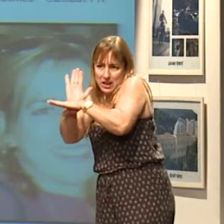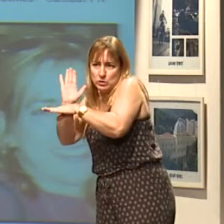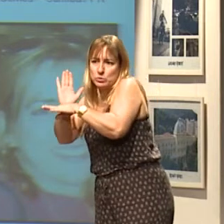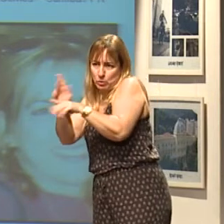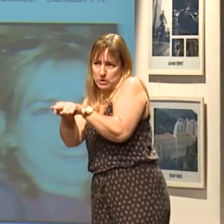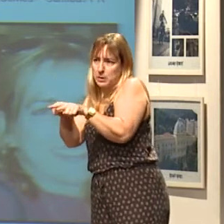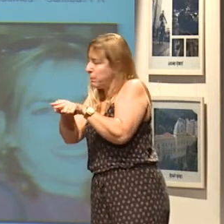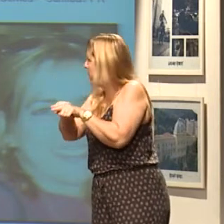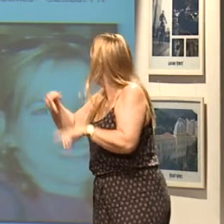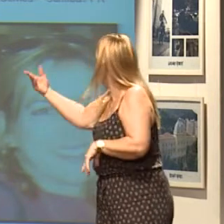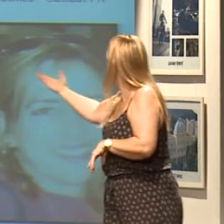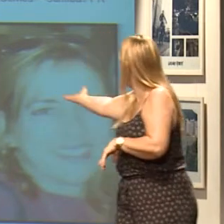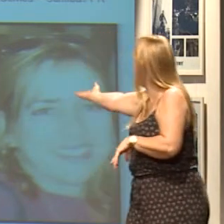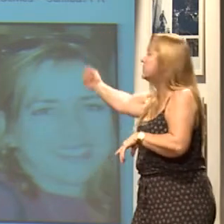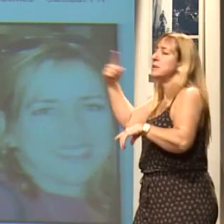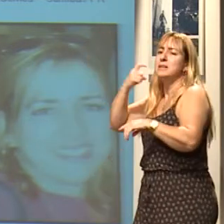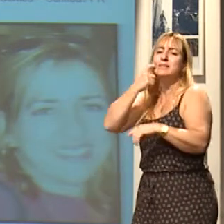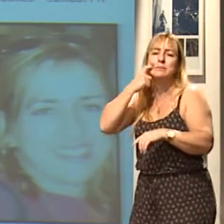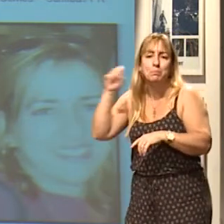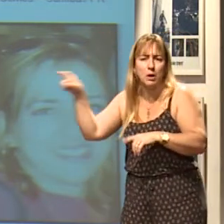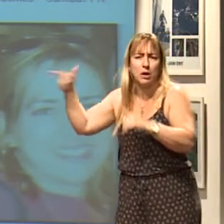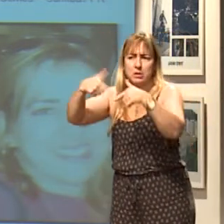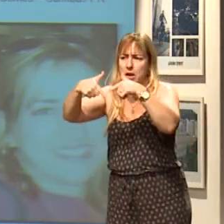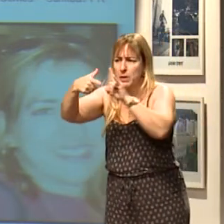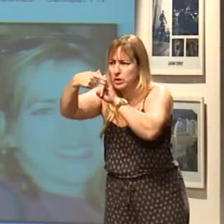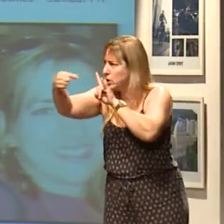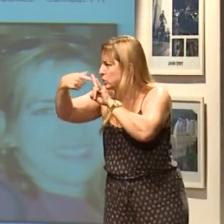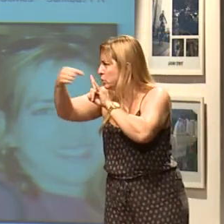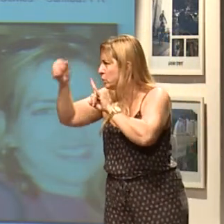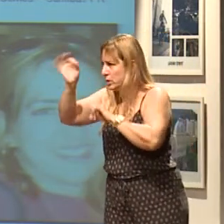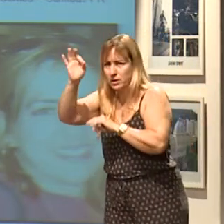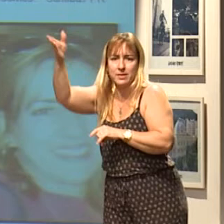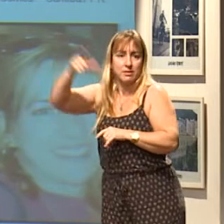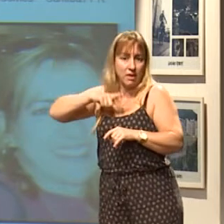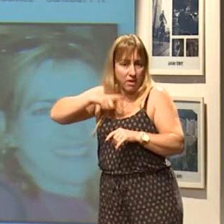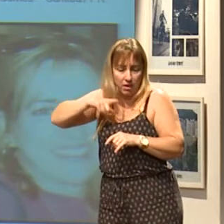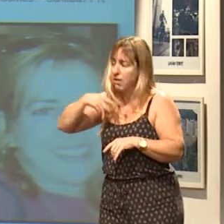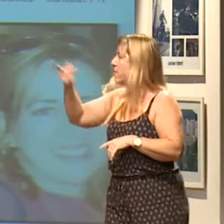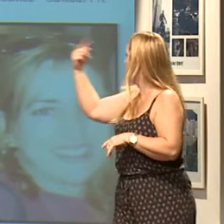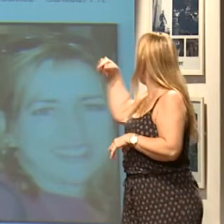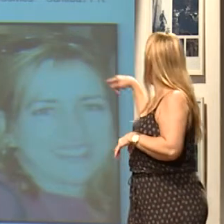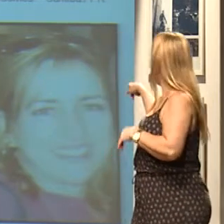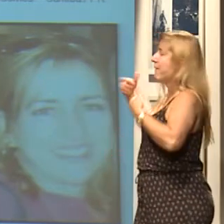pode procurá-la, a assistente social. A Simone, ela é do